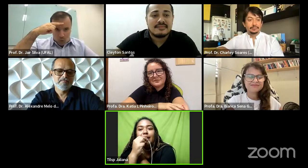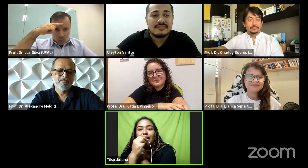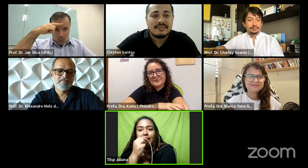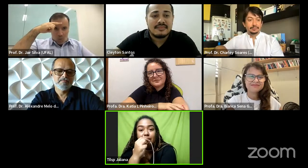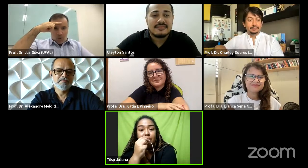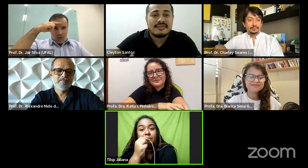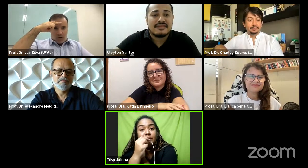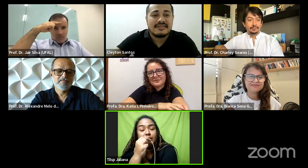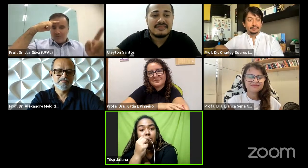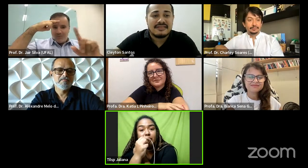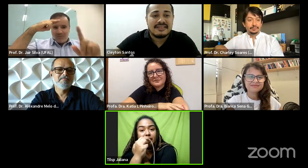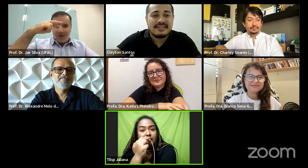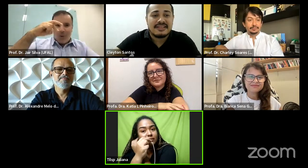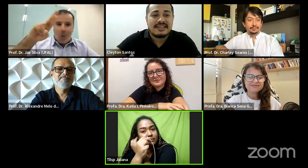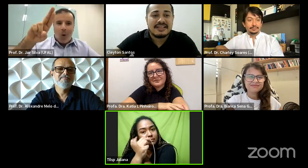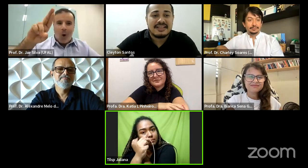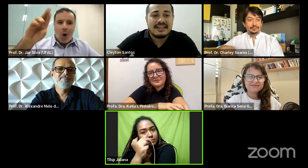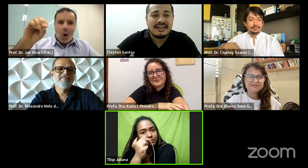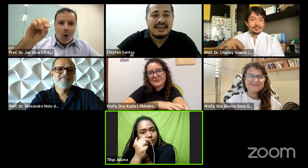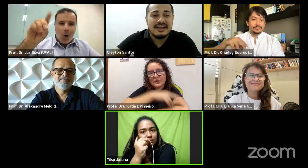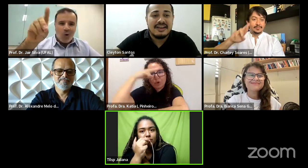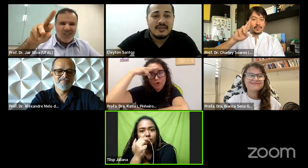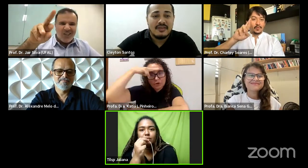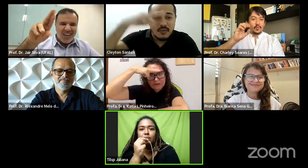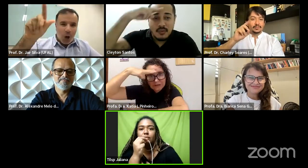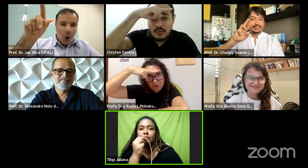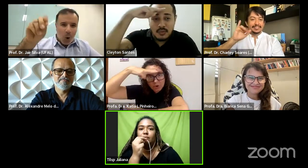professor Charley também.